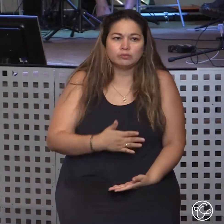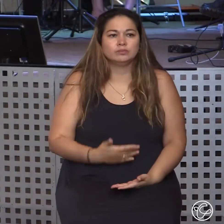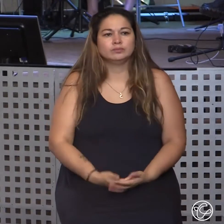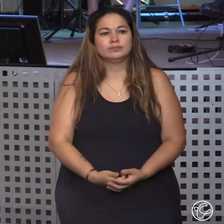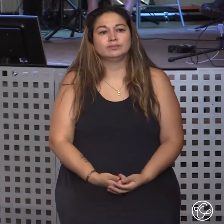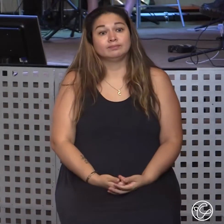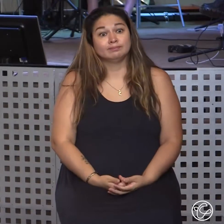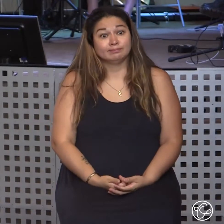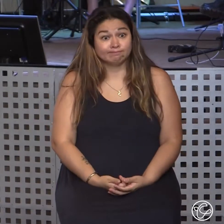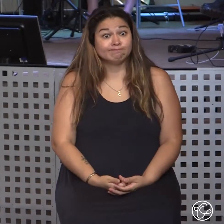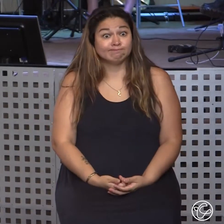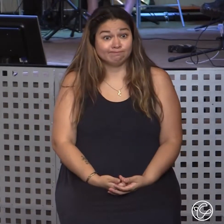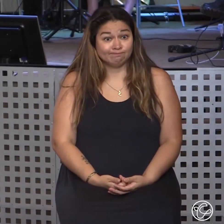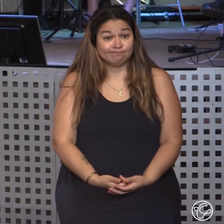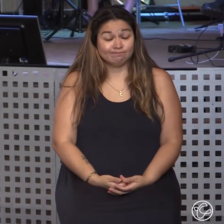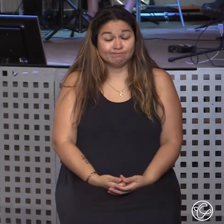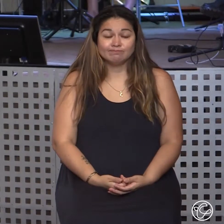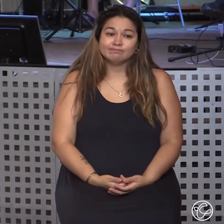Qué buena cosa.